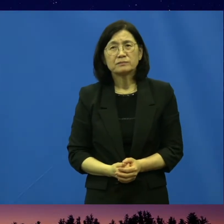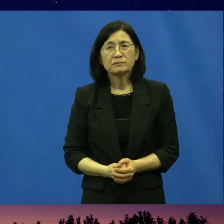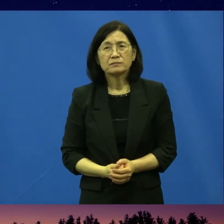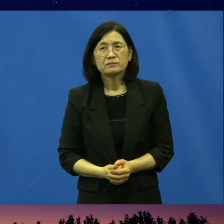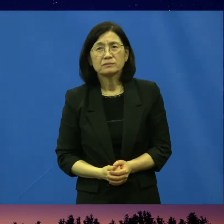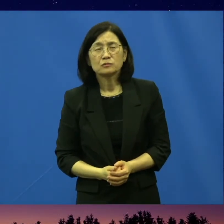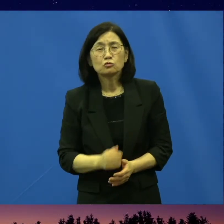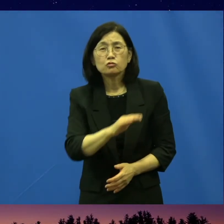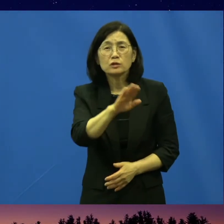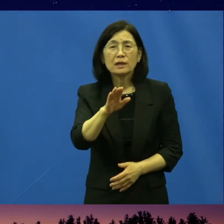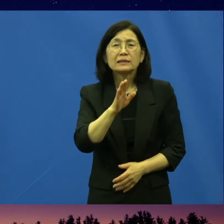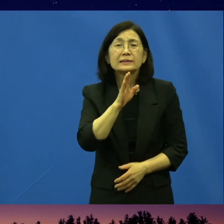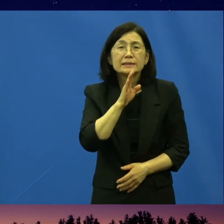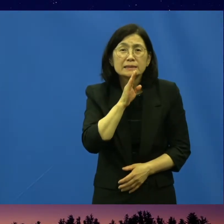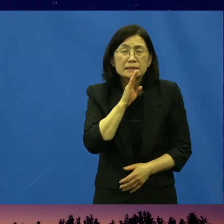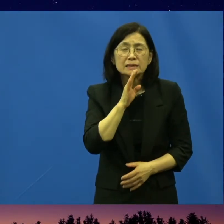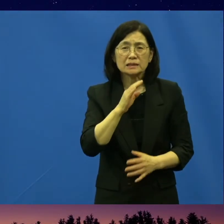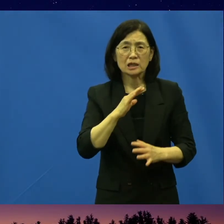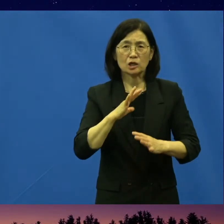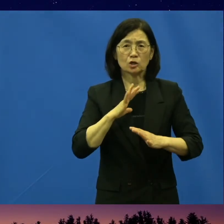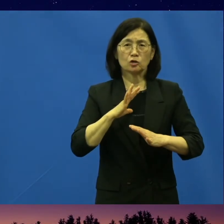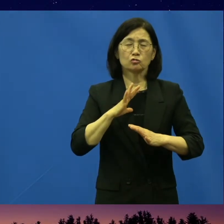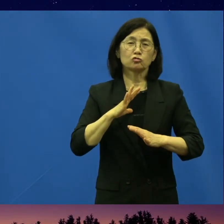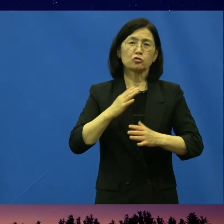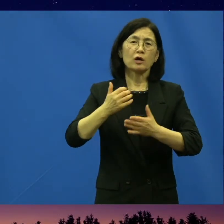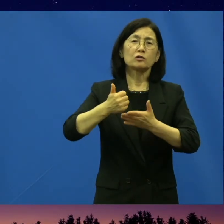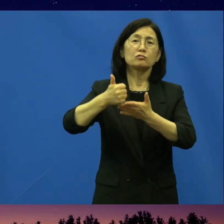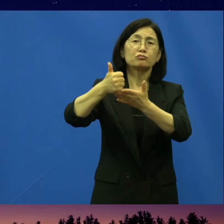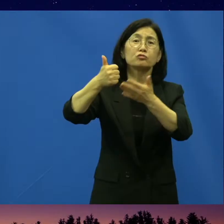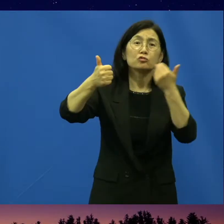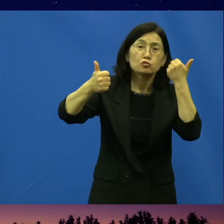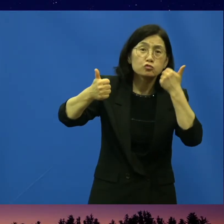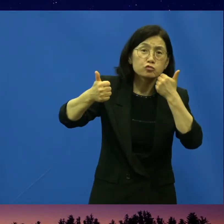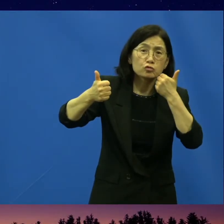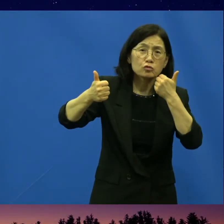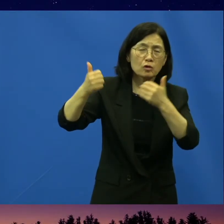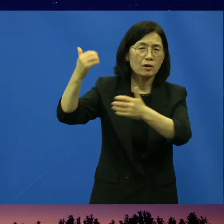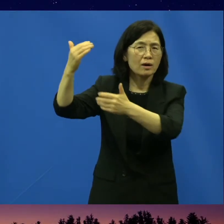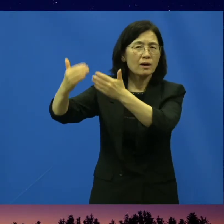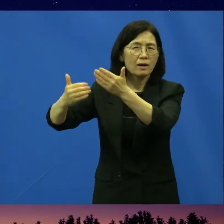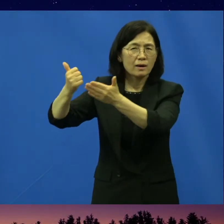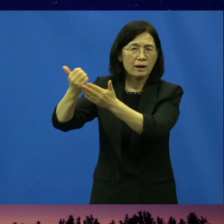우리가 진짜 두려워해야 할 분을 두려워하면 두려움은